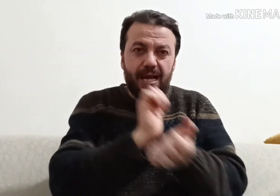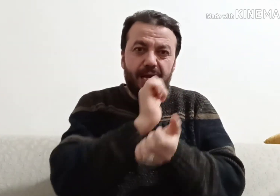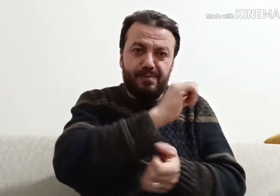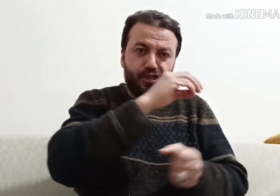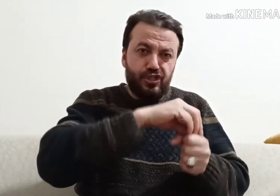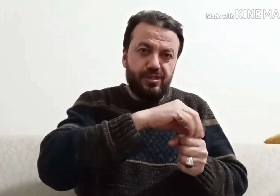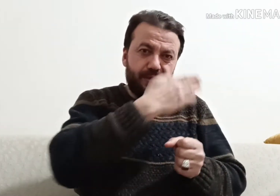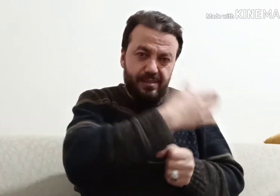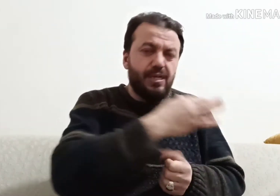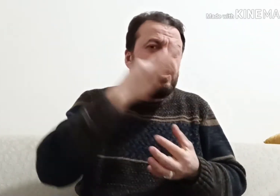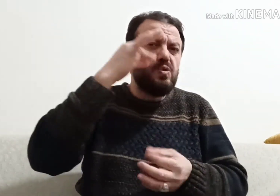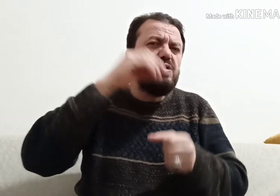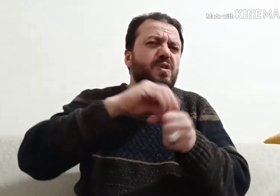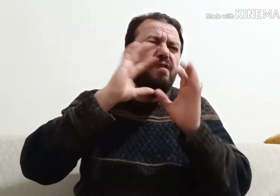Bu yüzden de